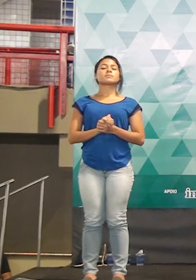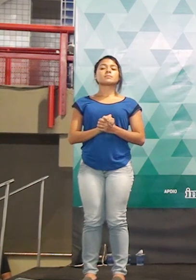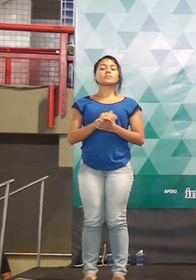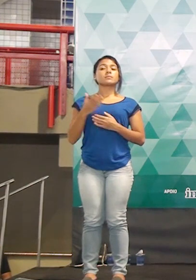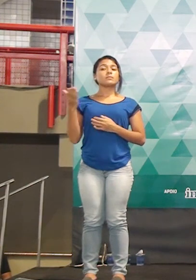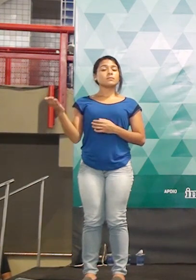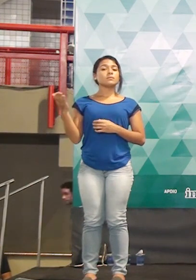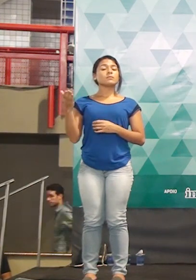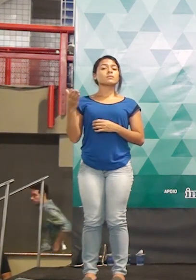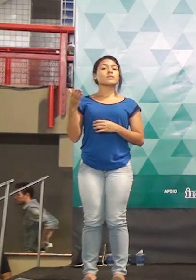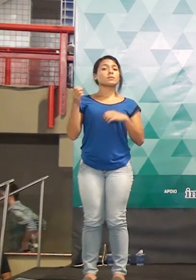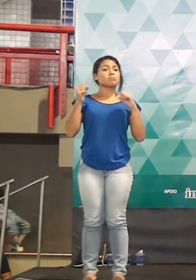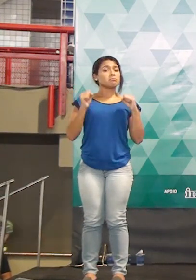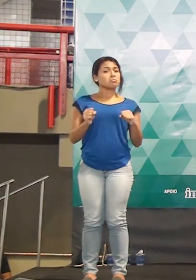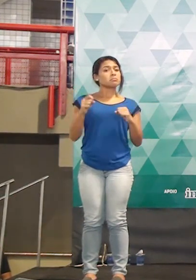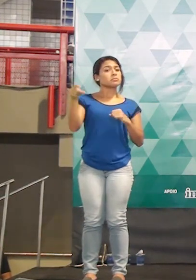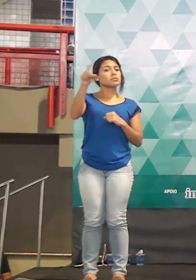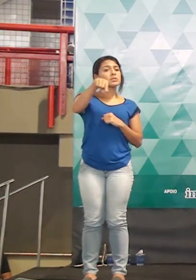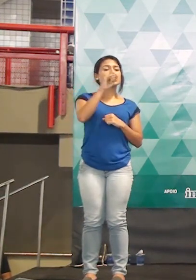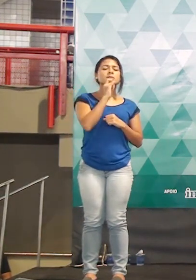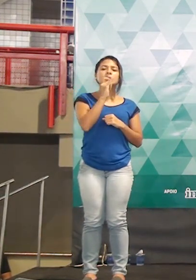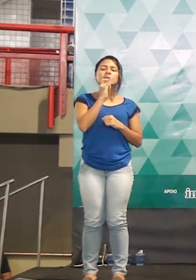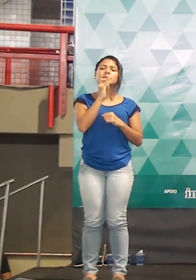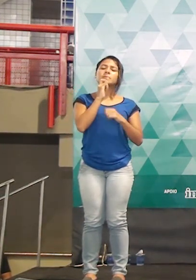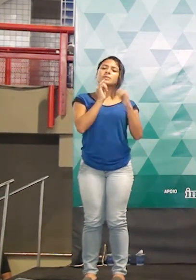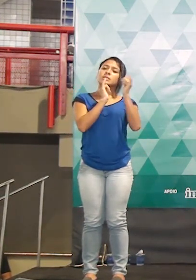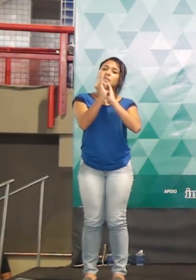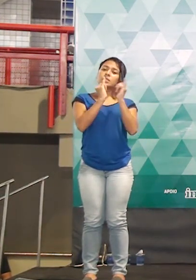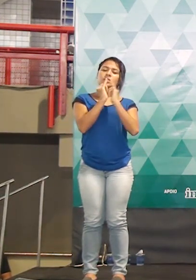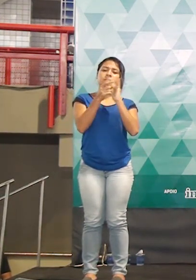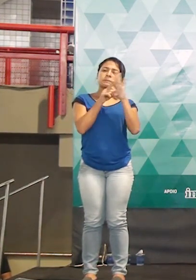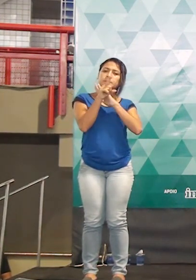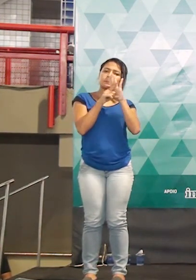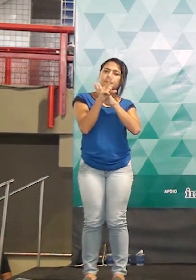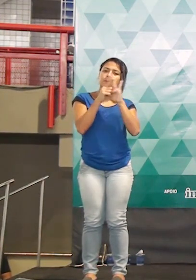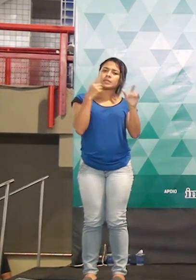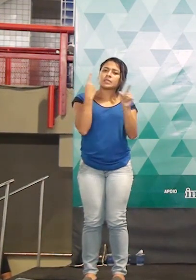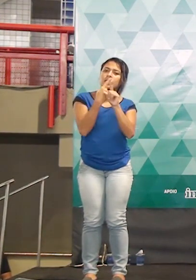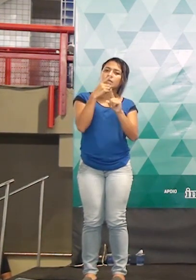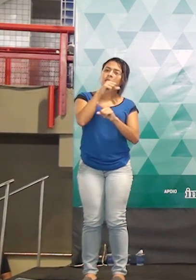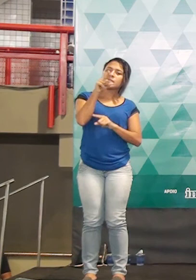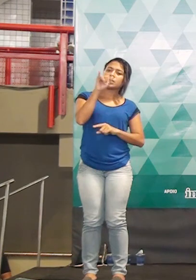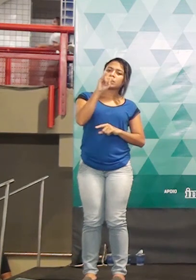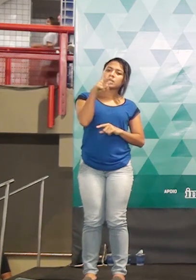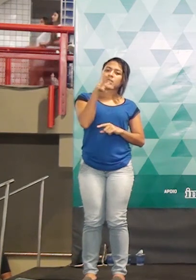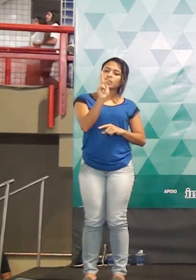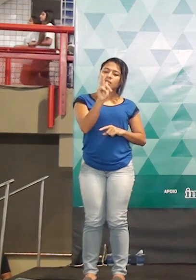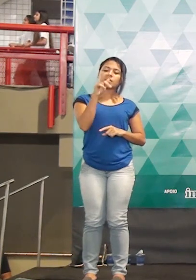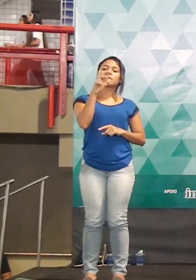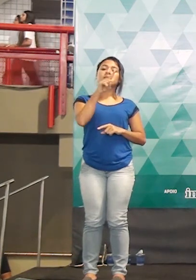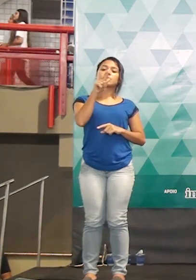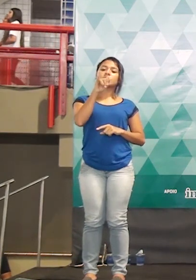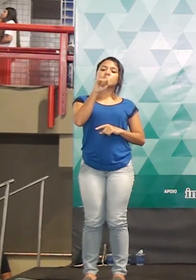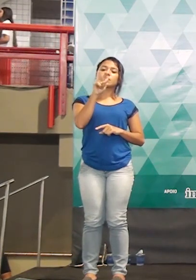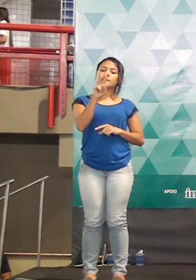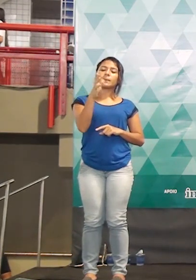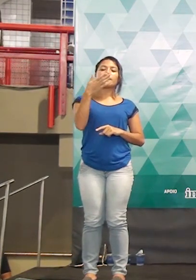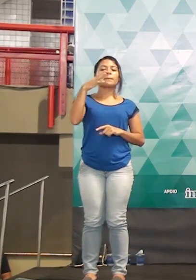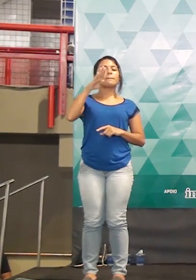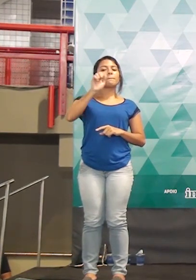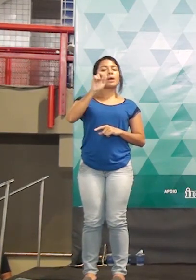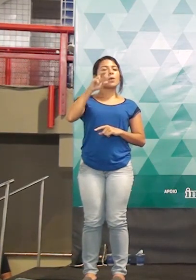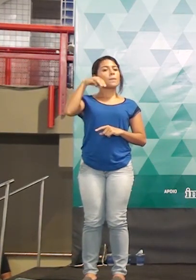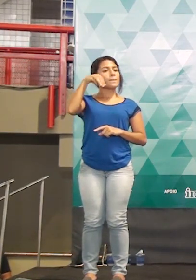B-A-U-M-A-N. Basta você botar em qualquer parte do seu celular que tem internet. Zygmunt Bauman. Você vai ver lá, autor da